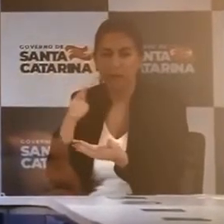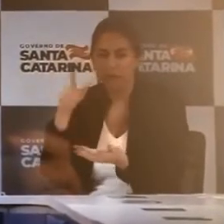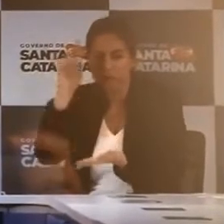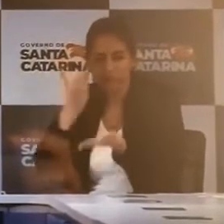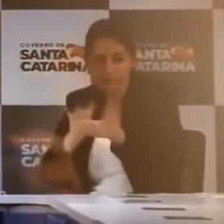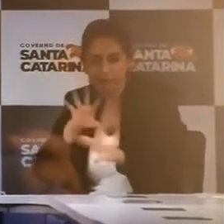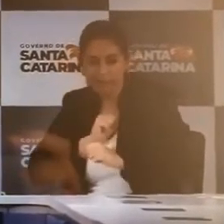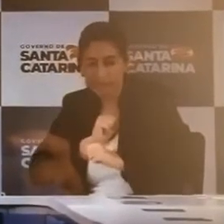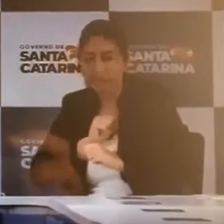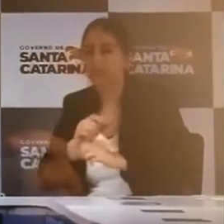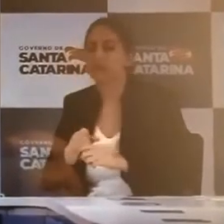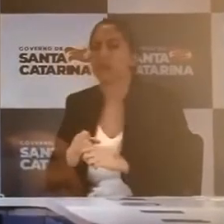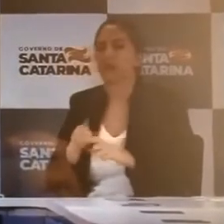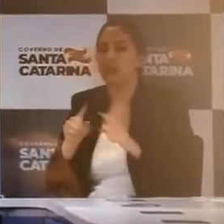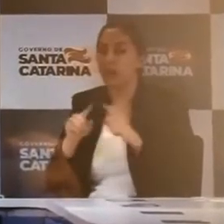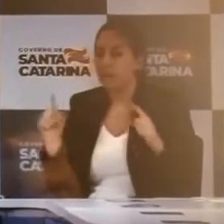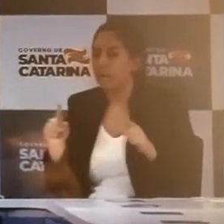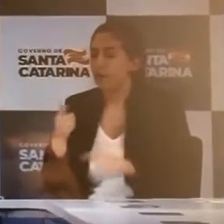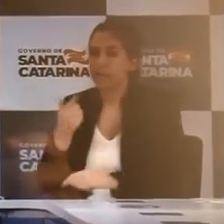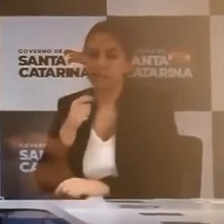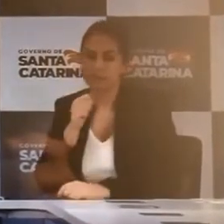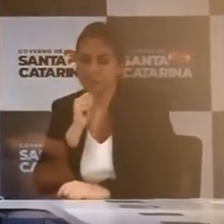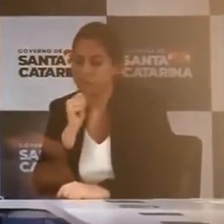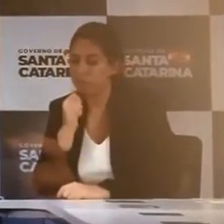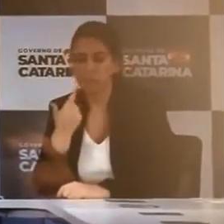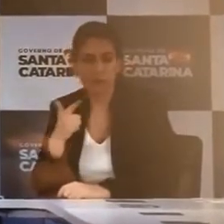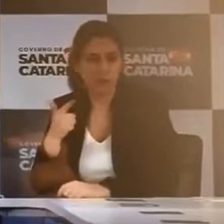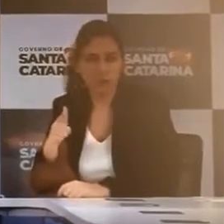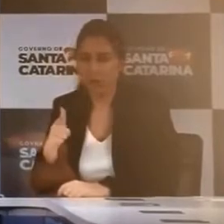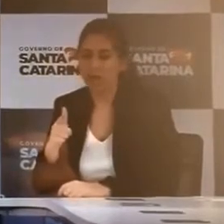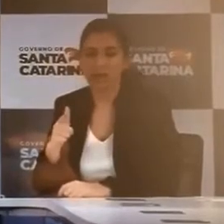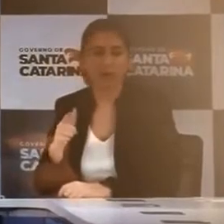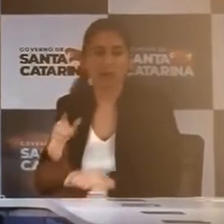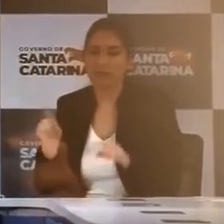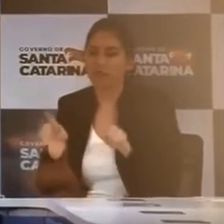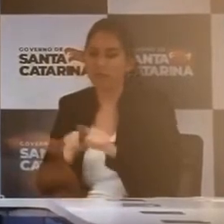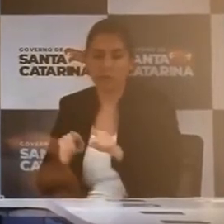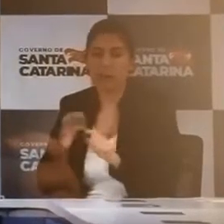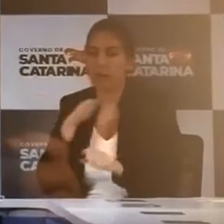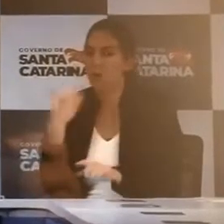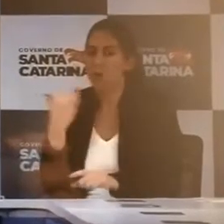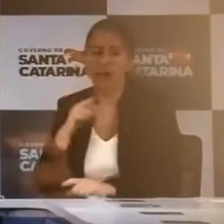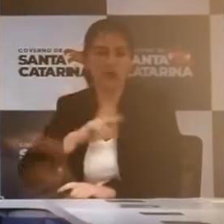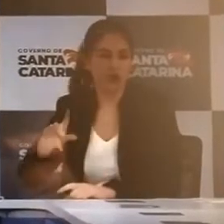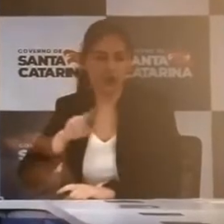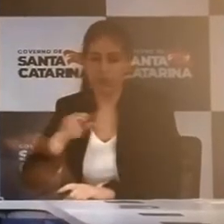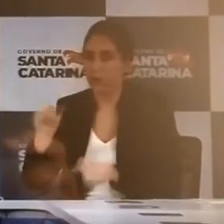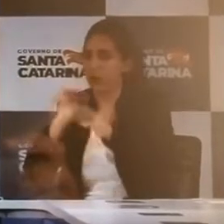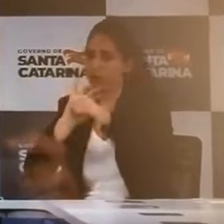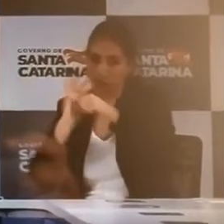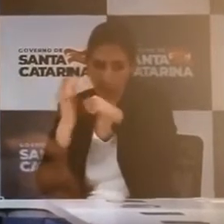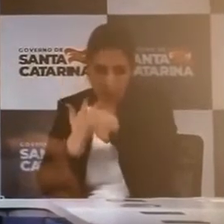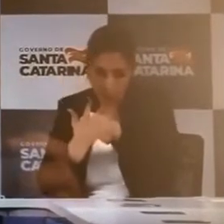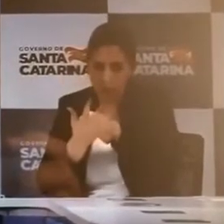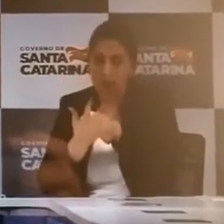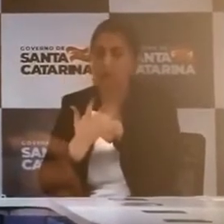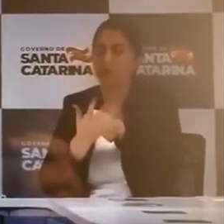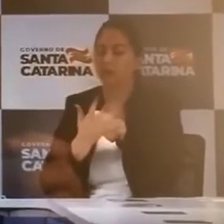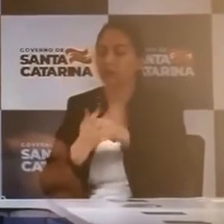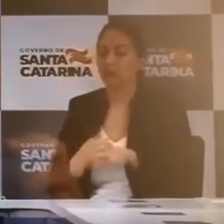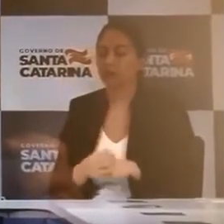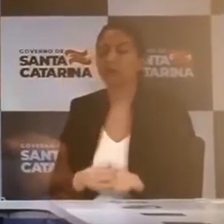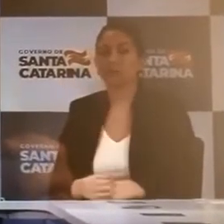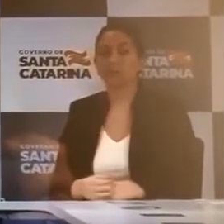mas independente se esses pacientes ingressarem em óbito, nós vamos fazer as coletas, vamos fazer a análise das amostras,